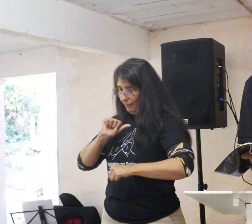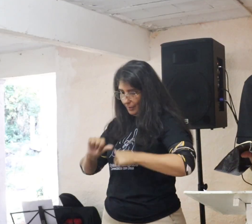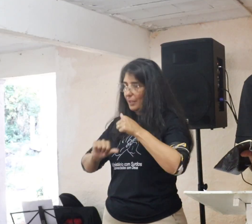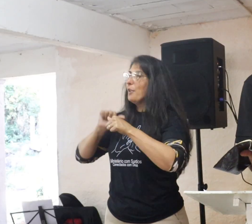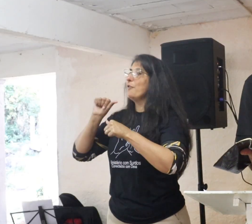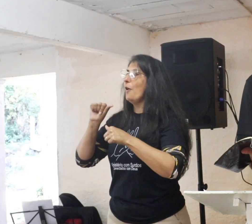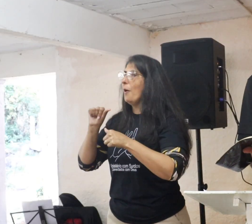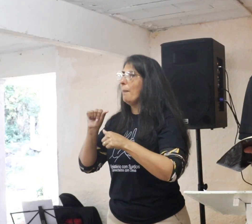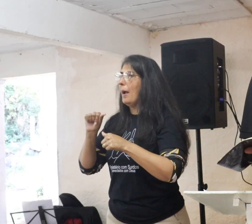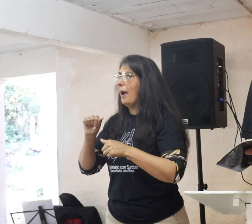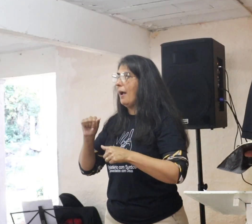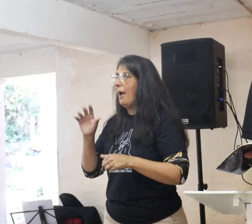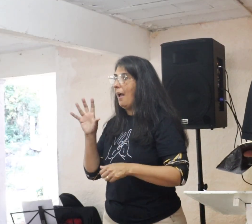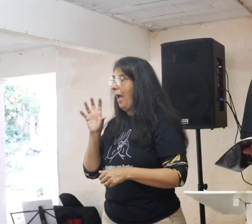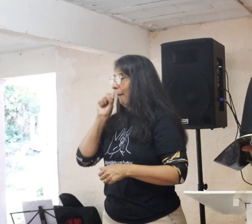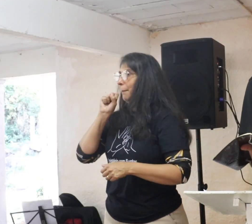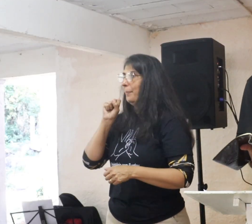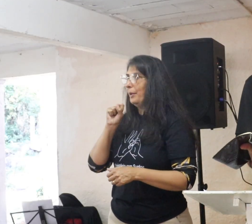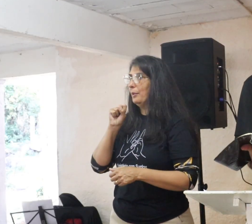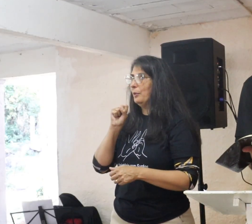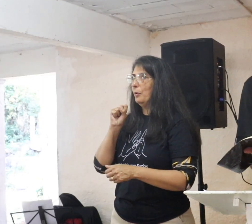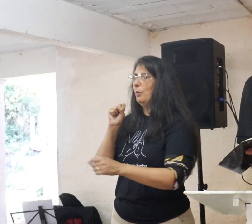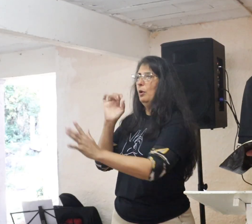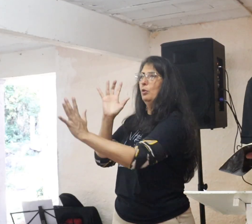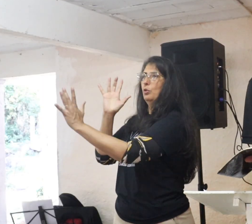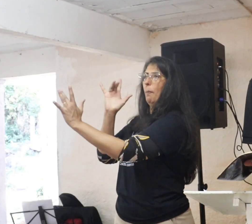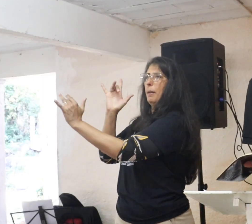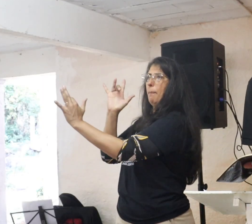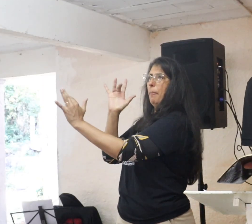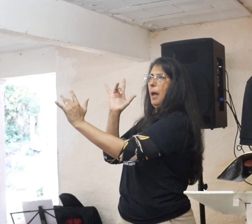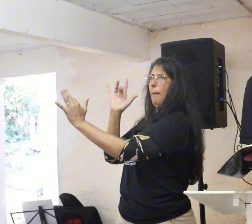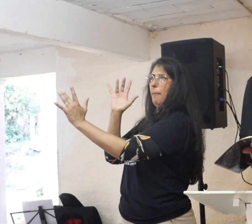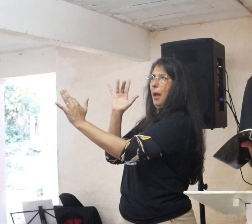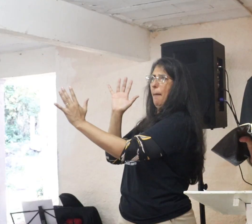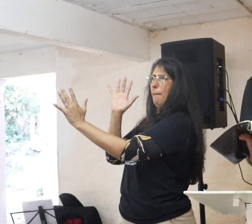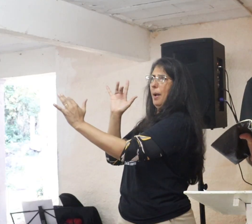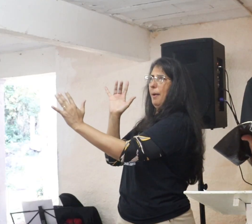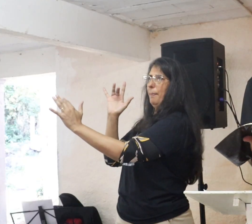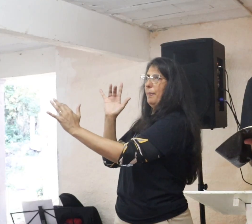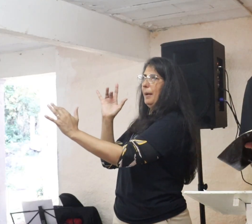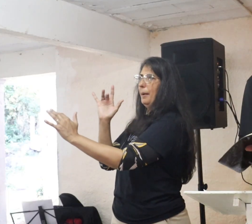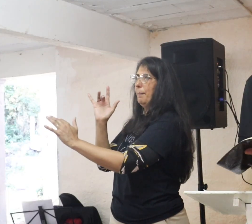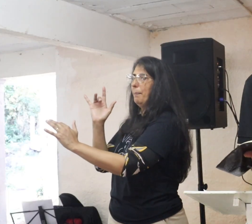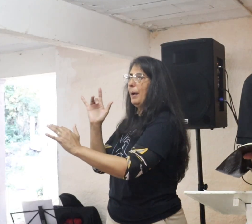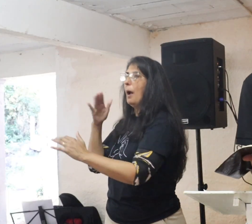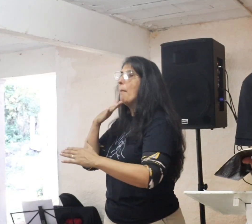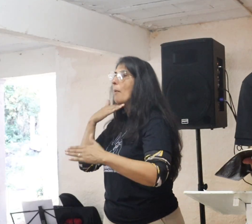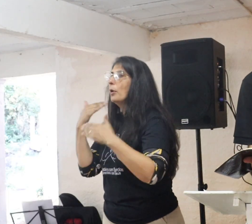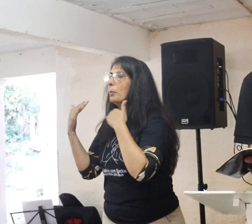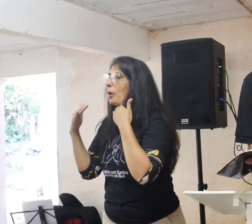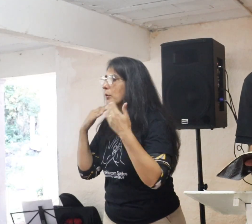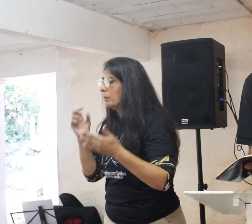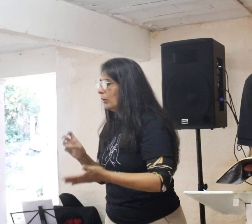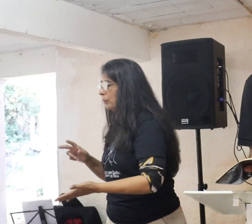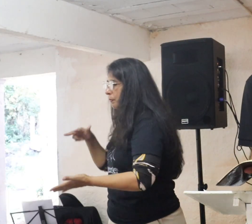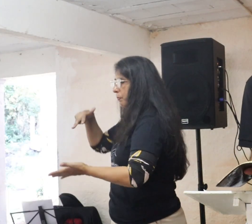olhos, ao som da última trombeta. Pois a trombeta soará, os mortos